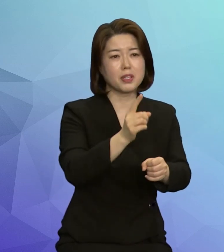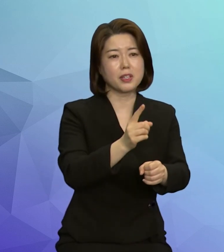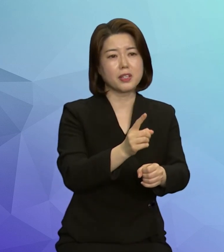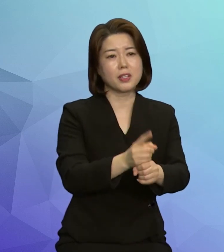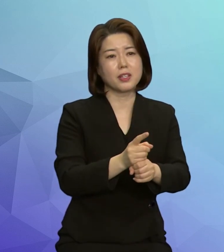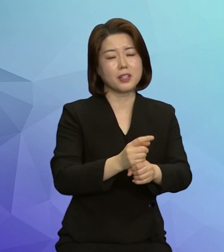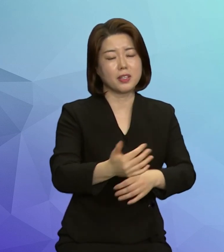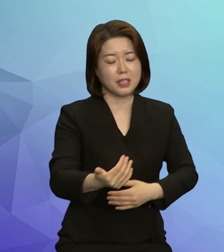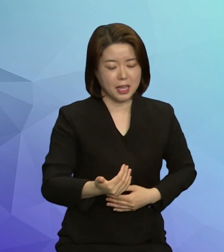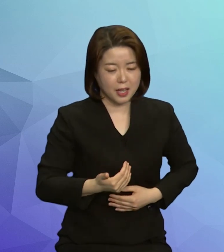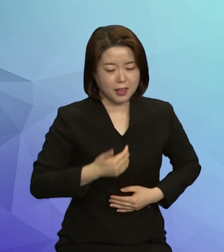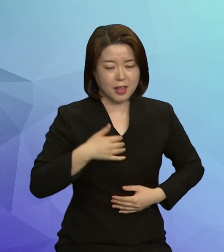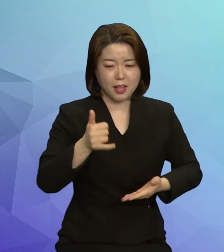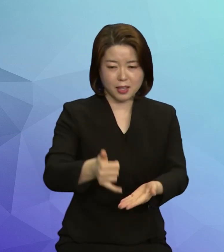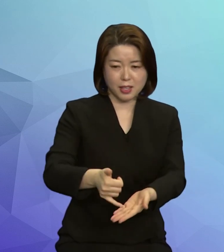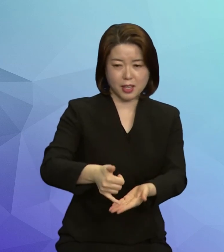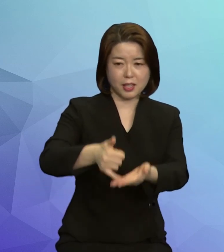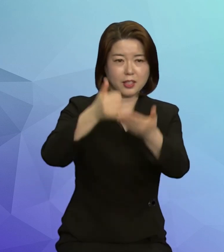예수님의 성품이